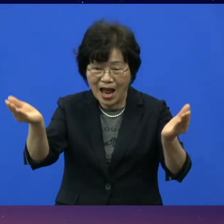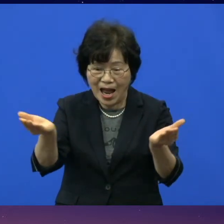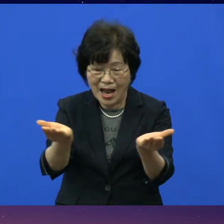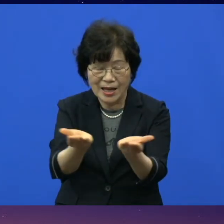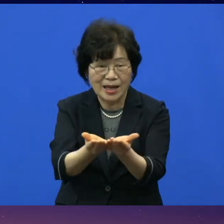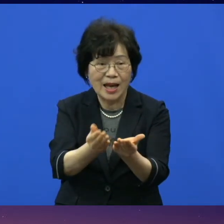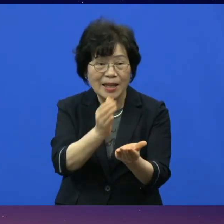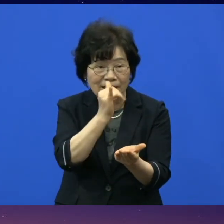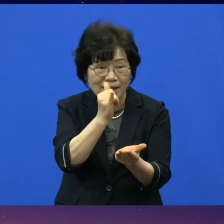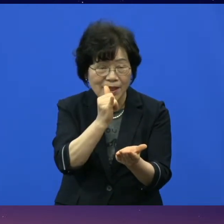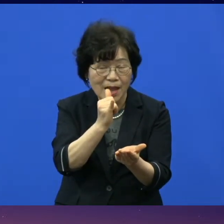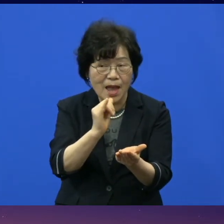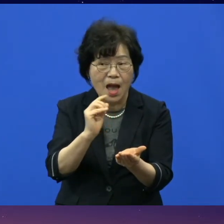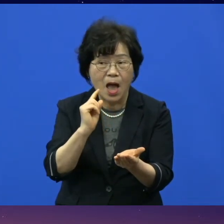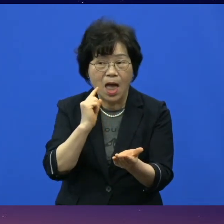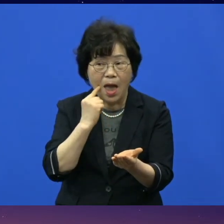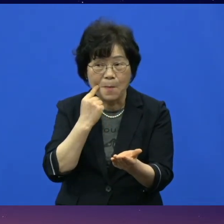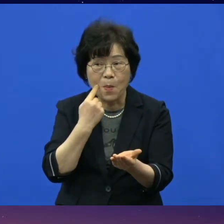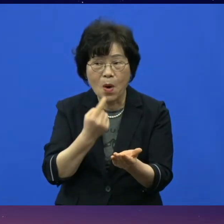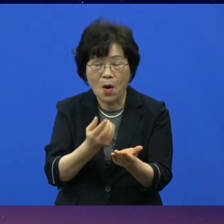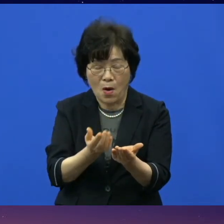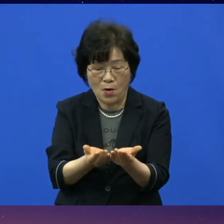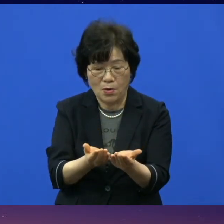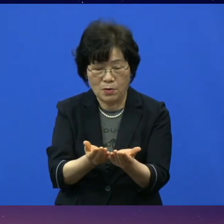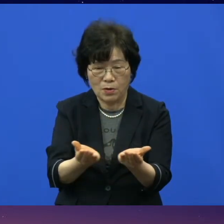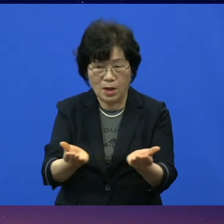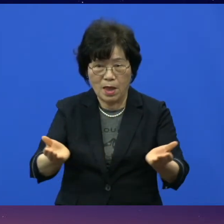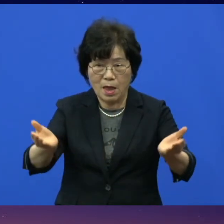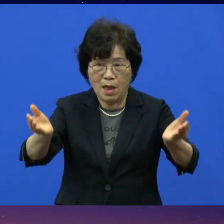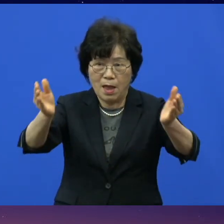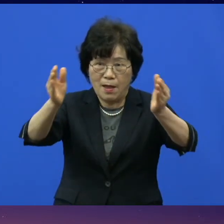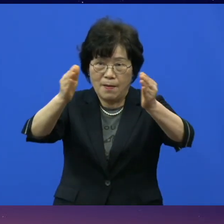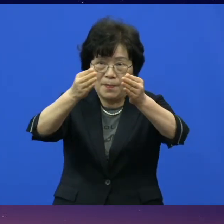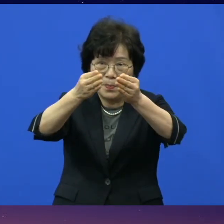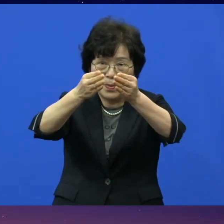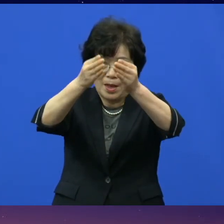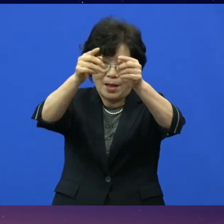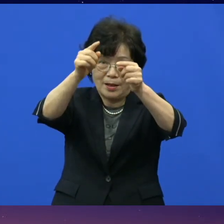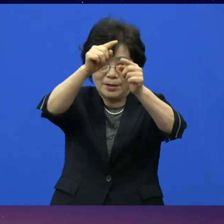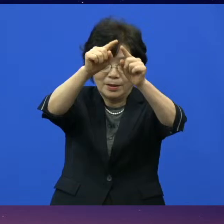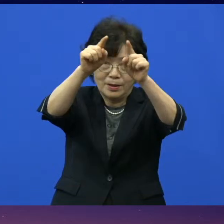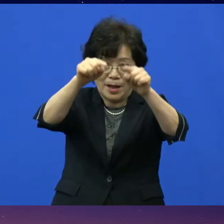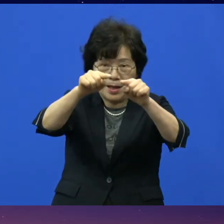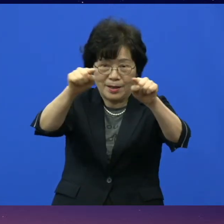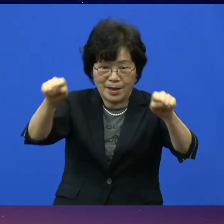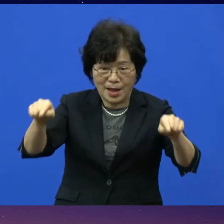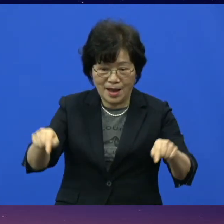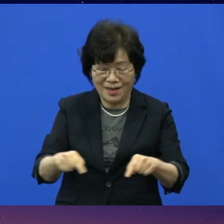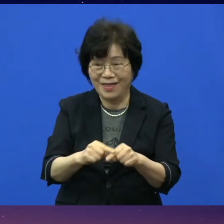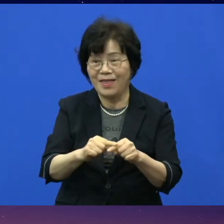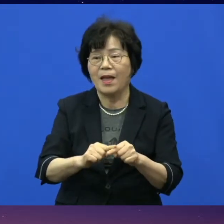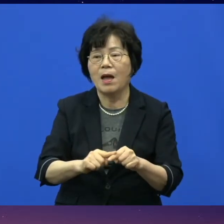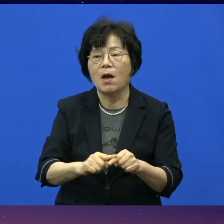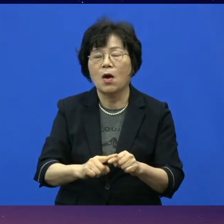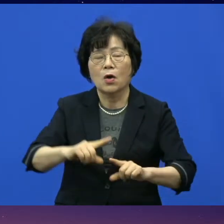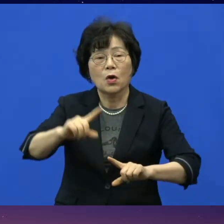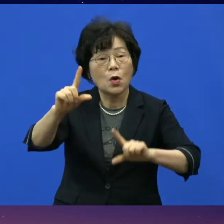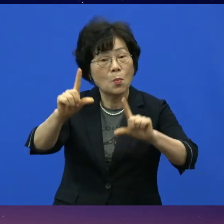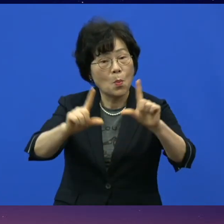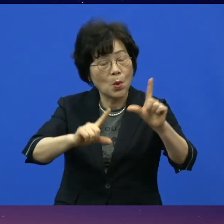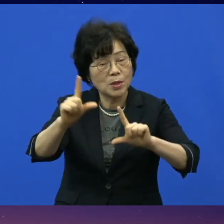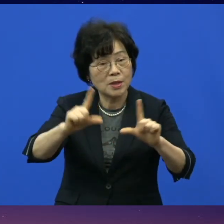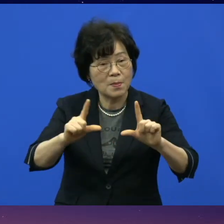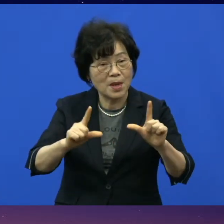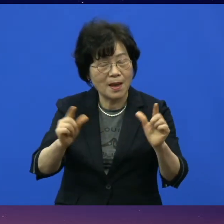작가들이 만든 그 달 항아리는 어마어마해요. 값이. 그죠? 그런 거 보면 자태가 용모가